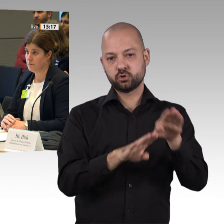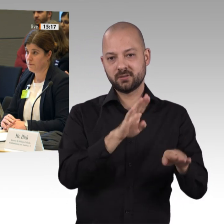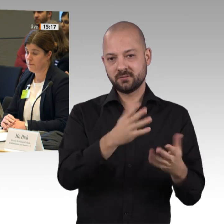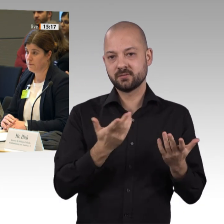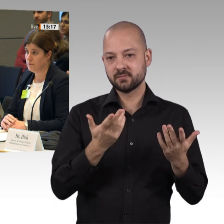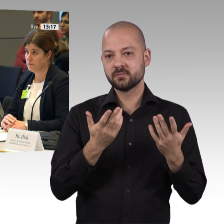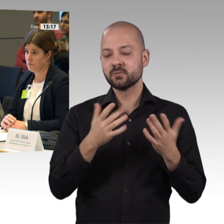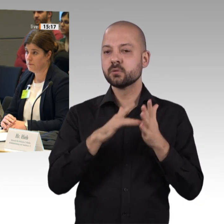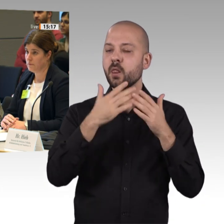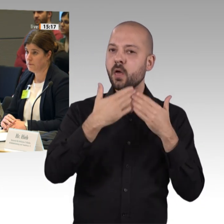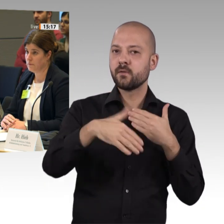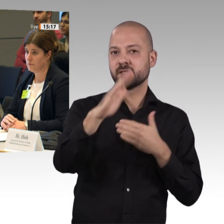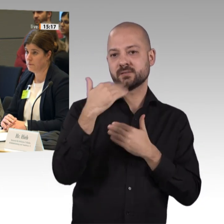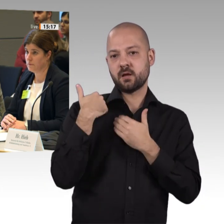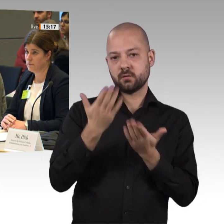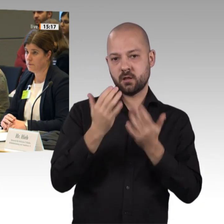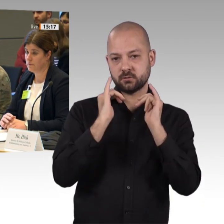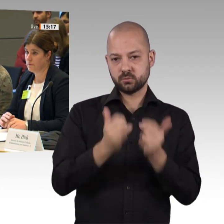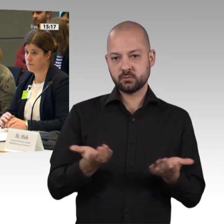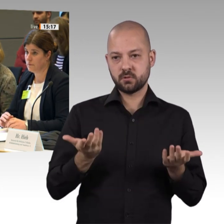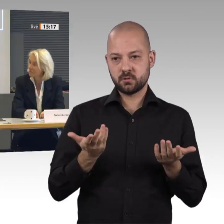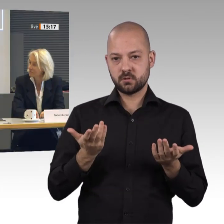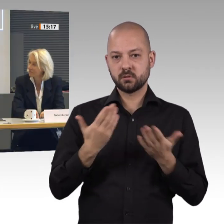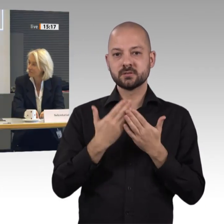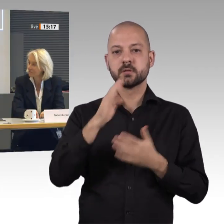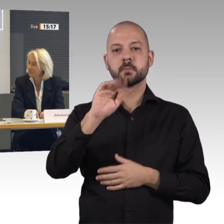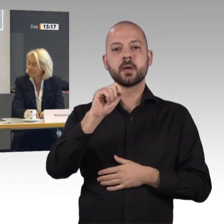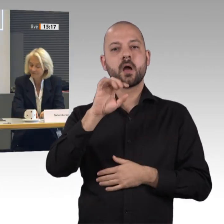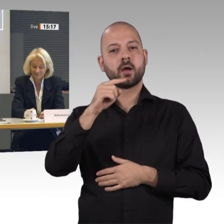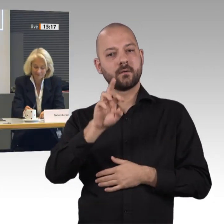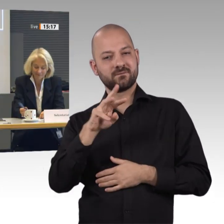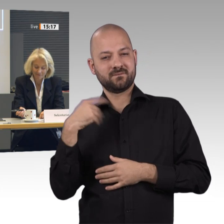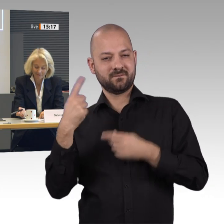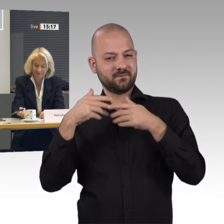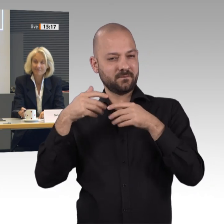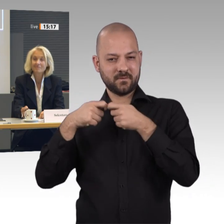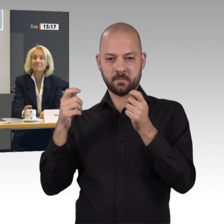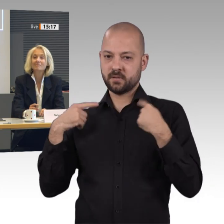ohne Behinderung angepasst werden können. Dankeschön, Frau Welke.